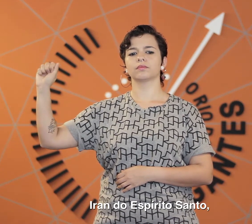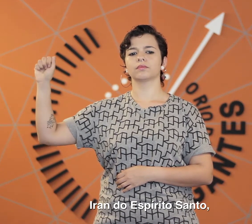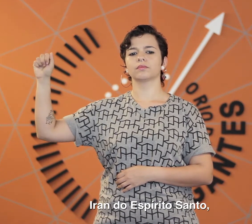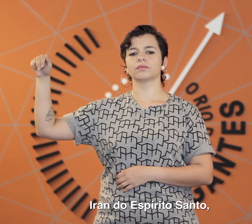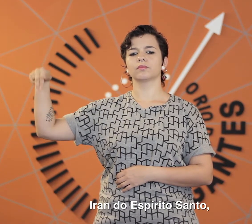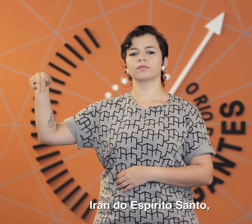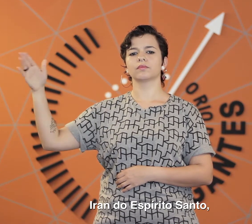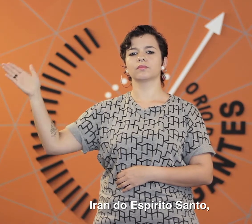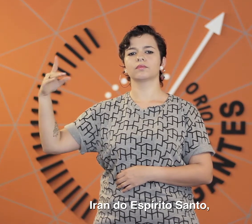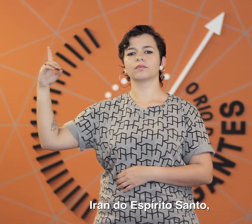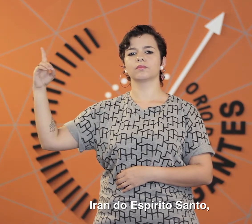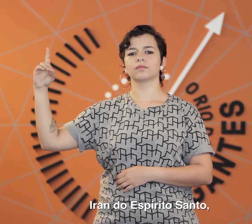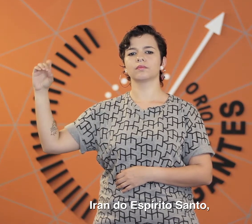Irã do Espírito Santo,